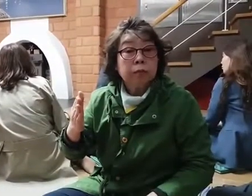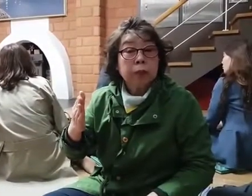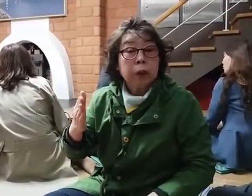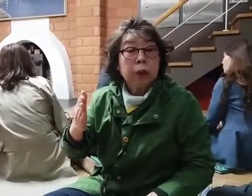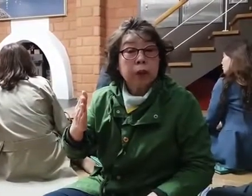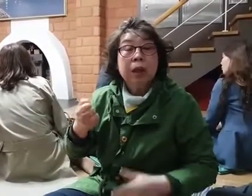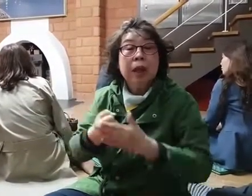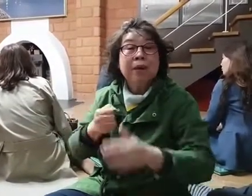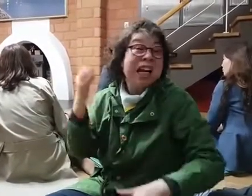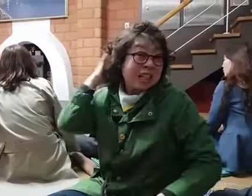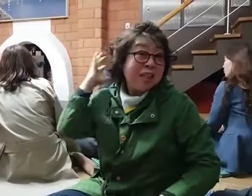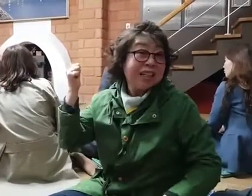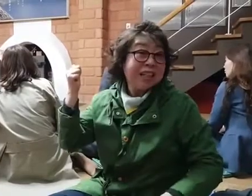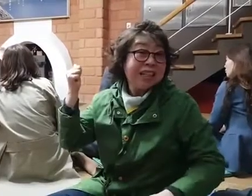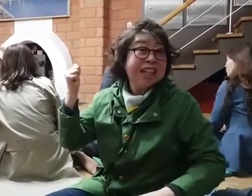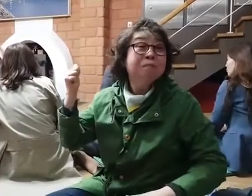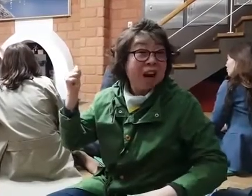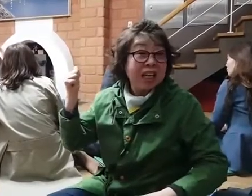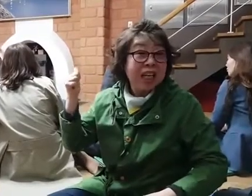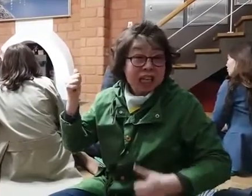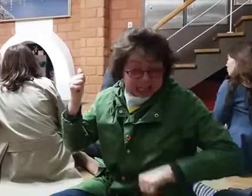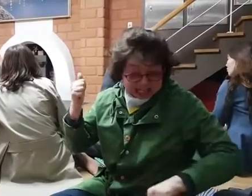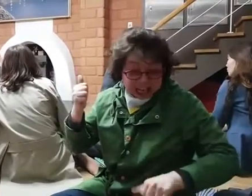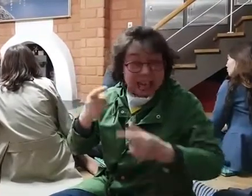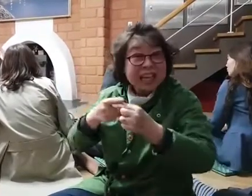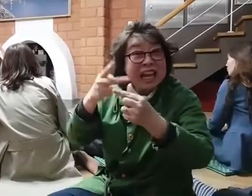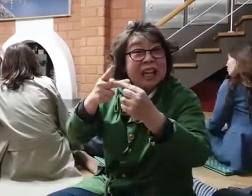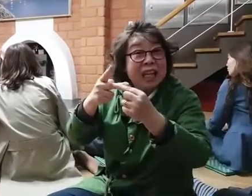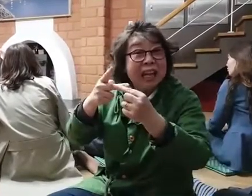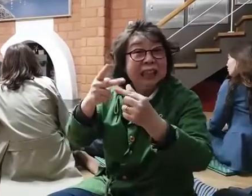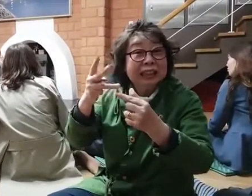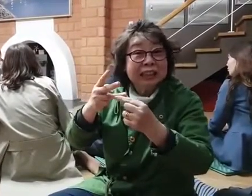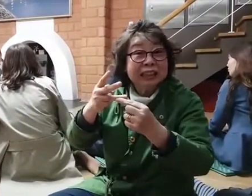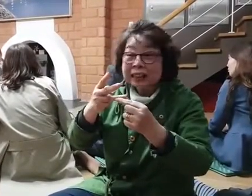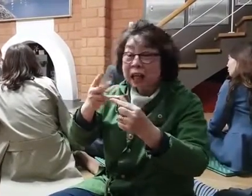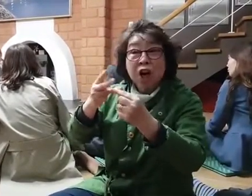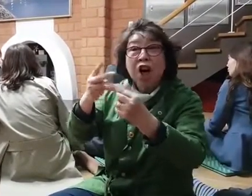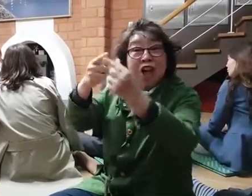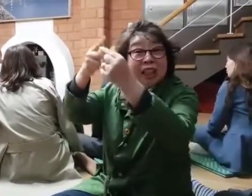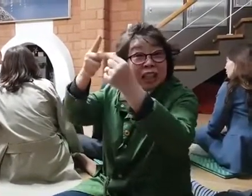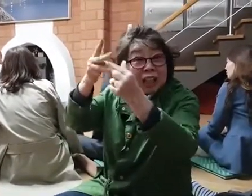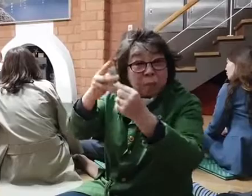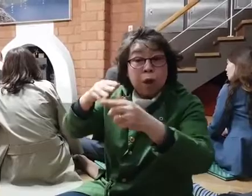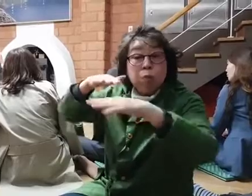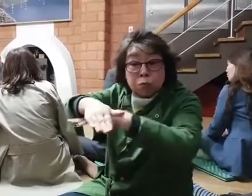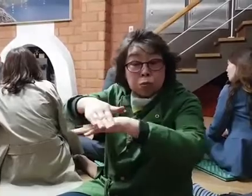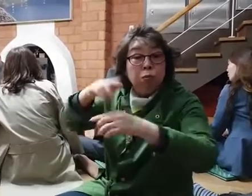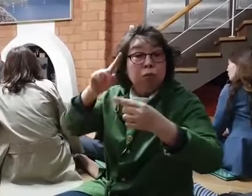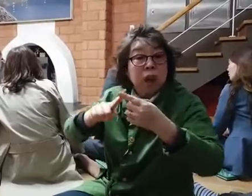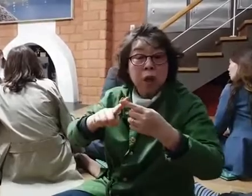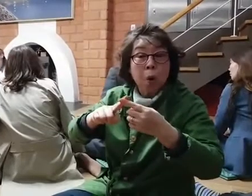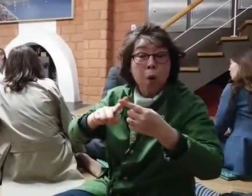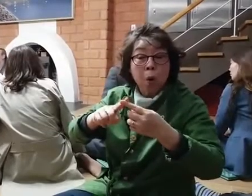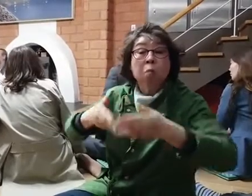그러니까 김일성 때, 김정일 때 해가지고 저 2대 때 두 대 동안에 내려오면서 저거 방법으로 얼마나 많이